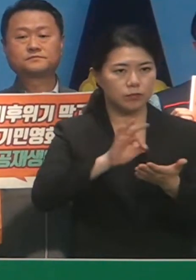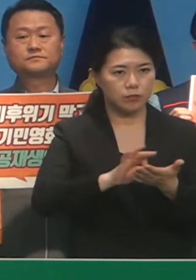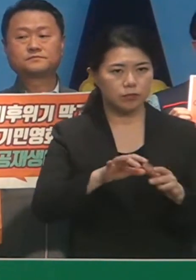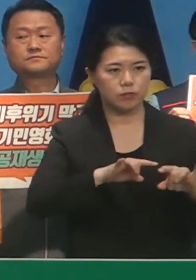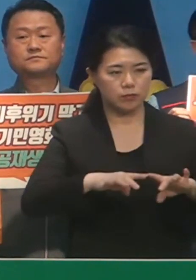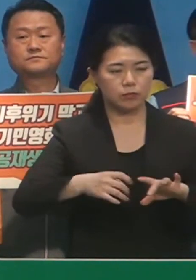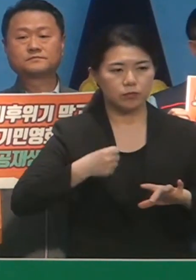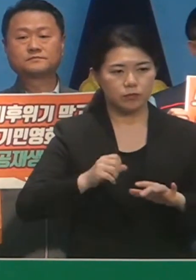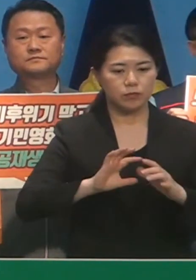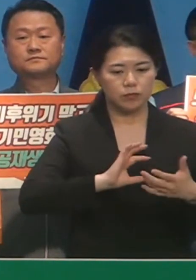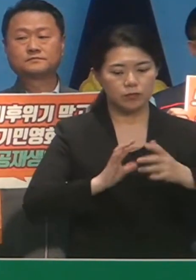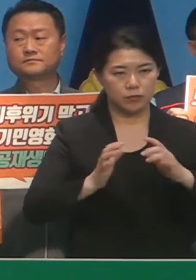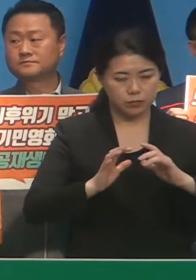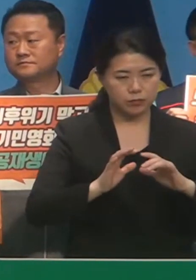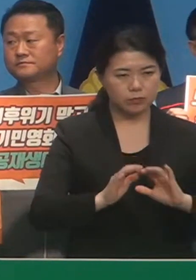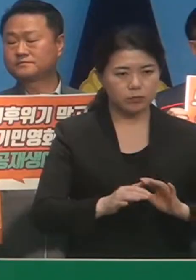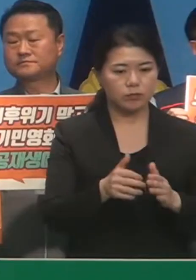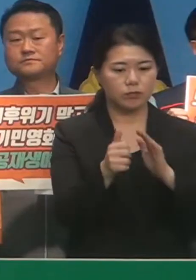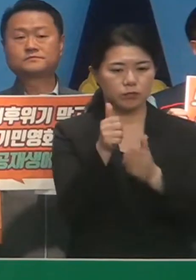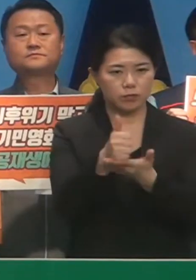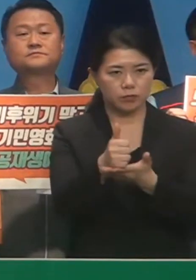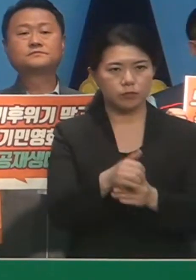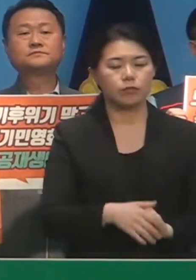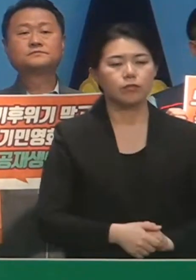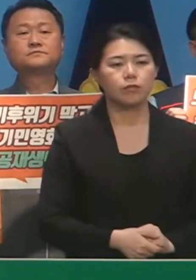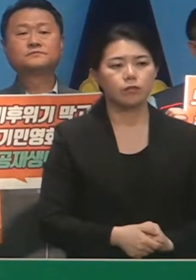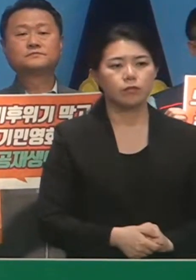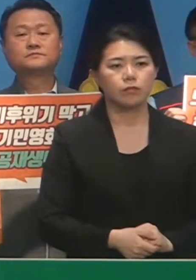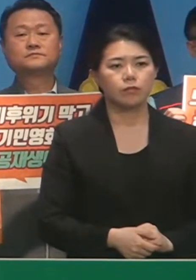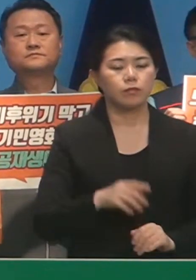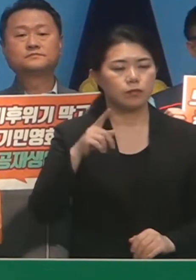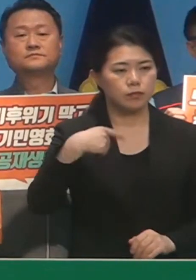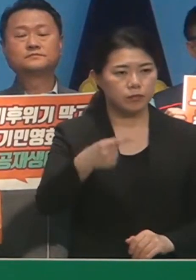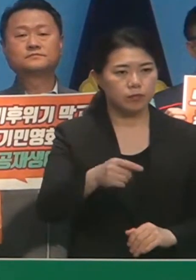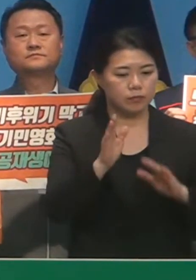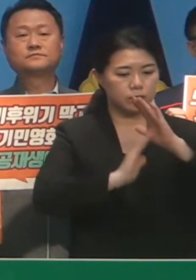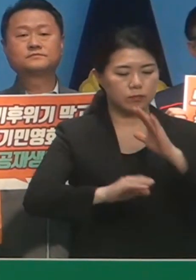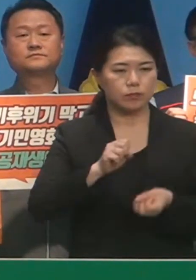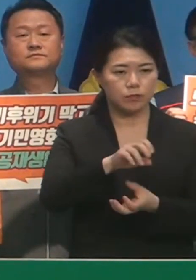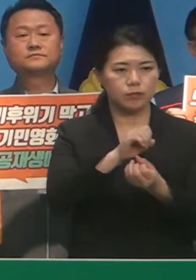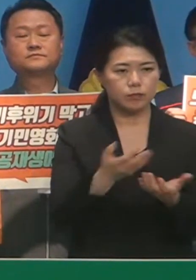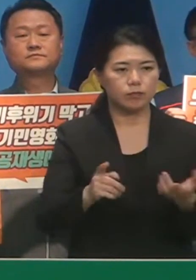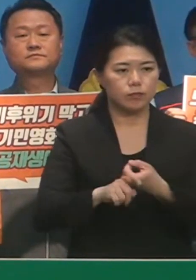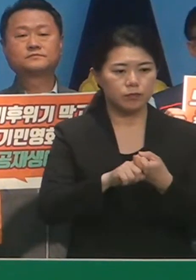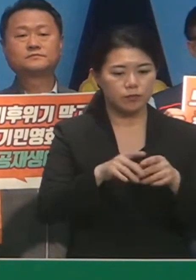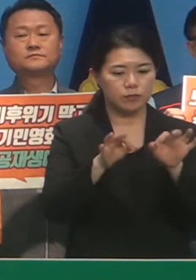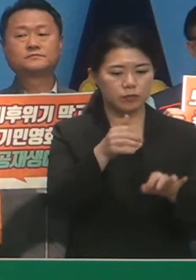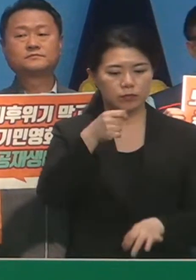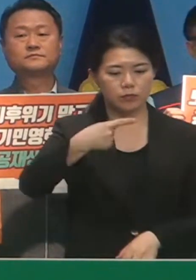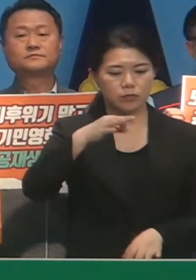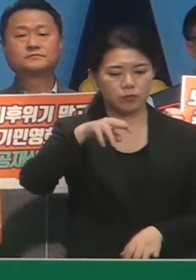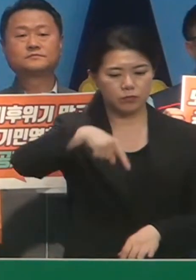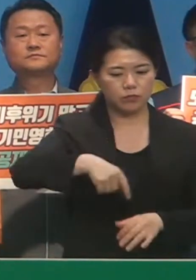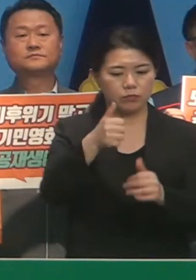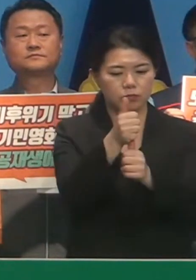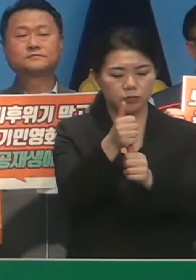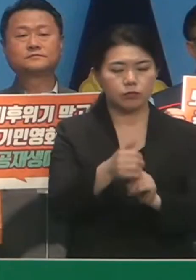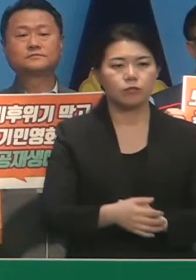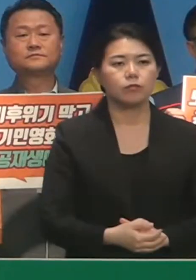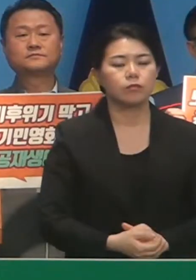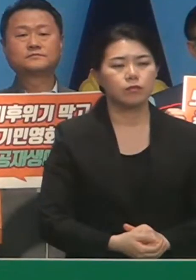공공재생에너지포럼 정세은 대표님 참석해 주셨습니다. 다음 공공운수노조 김흥수 부위원장님 참석해